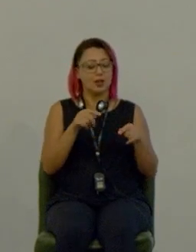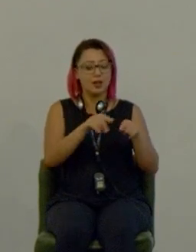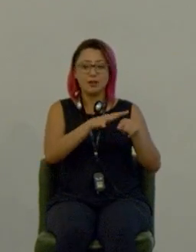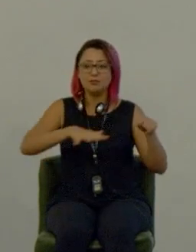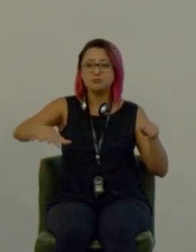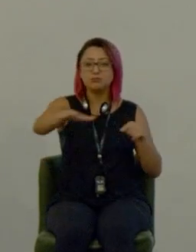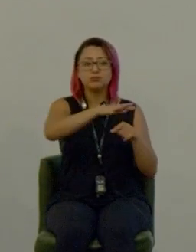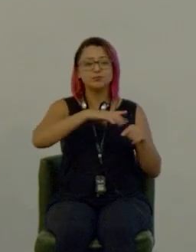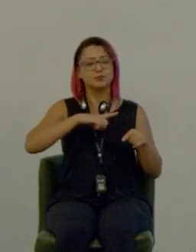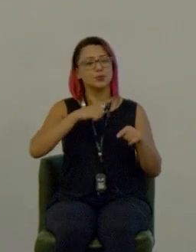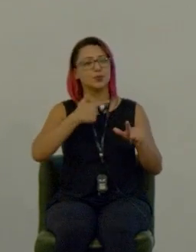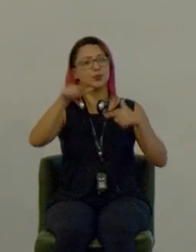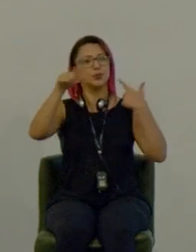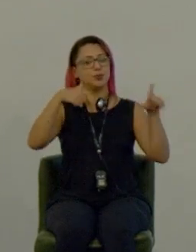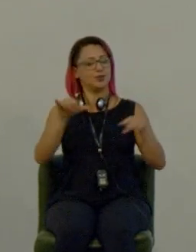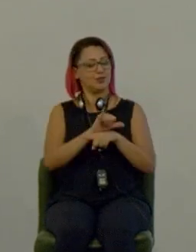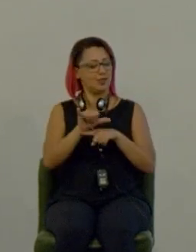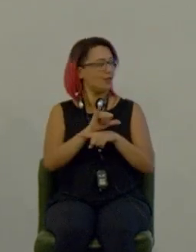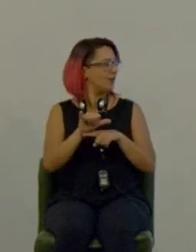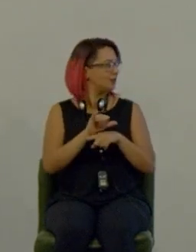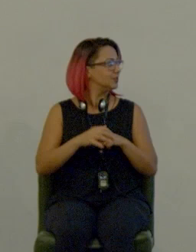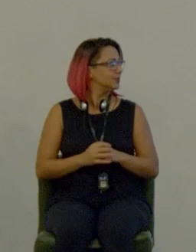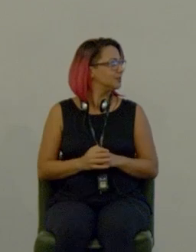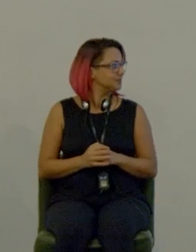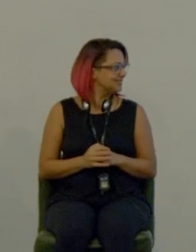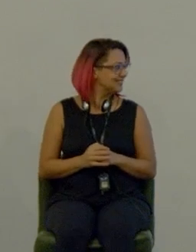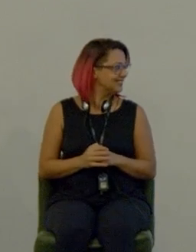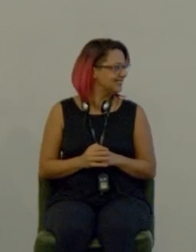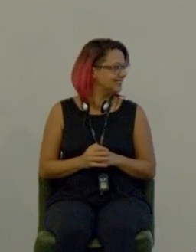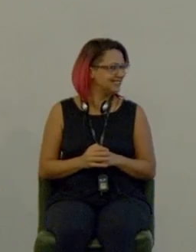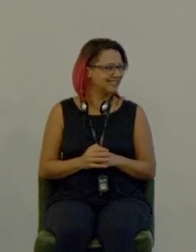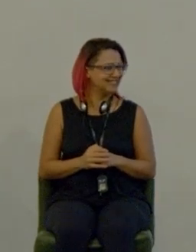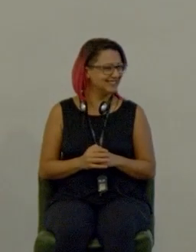expressam outras formas de viver e de ocupar o mundo. Tudo bem?